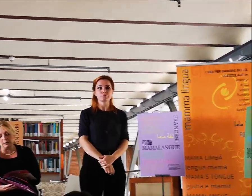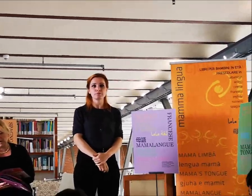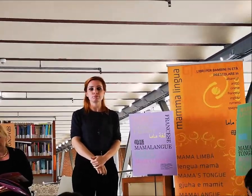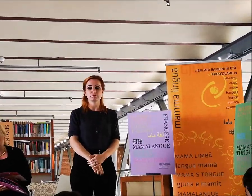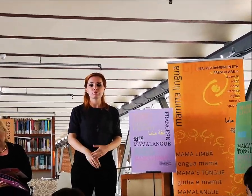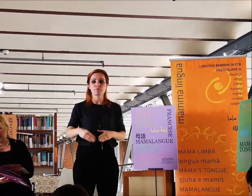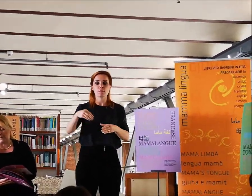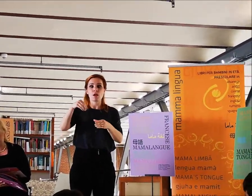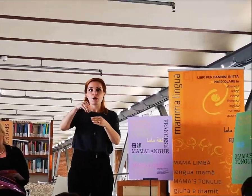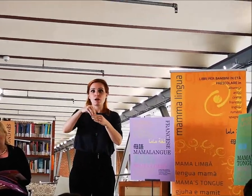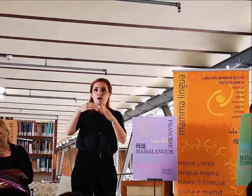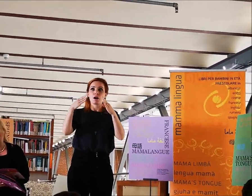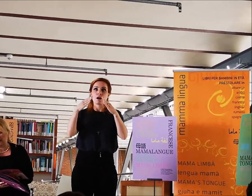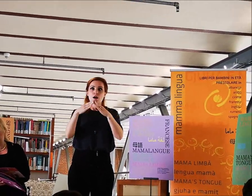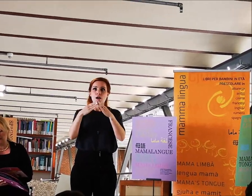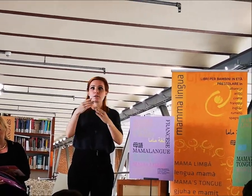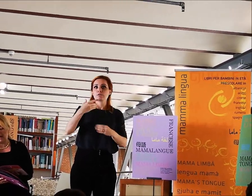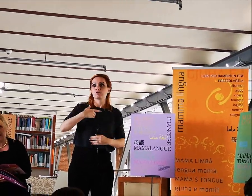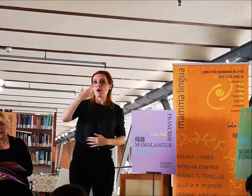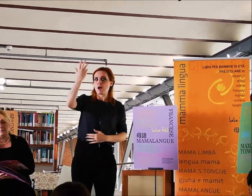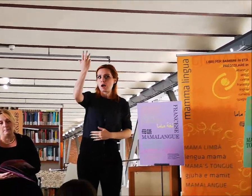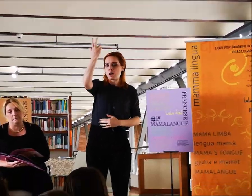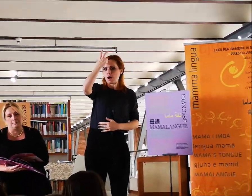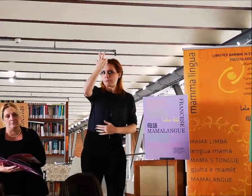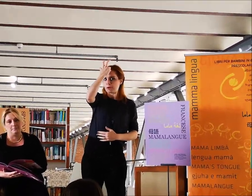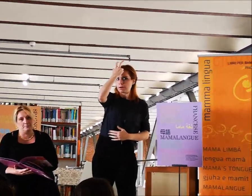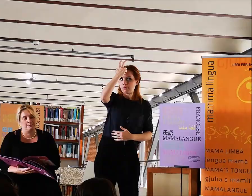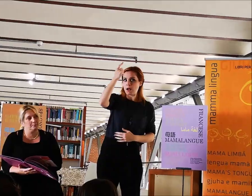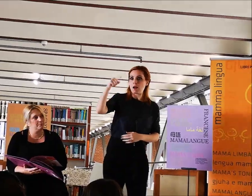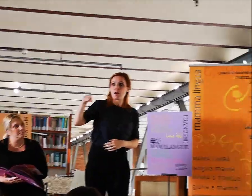Ma dentro c'è la capra caprella che mi strappa le budella.